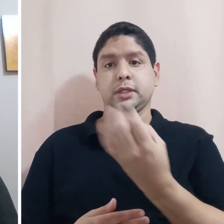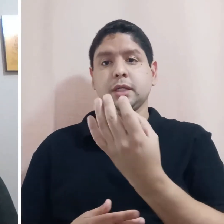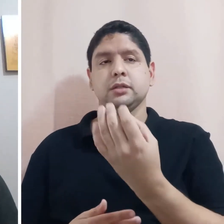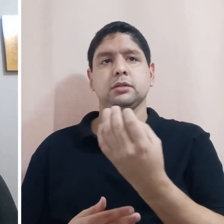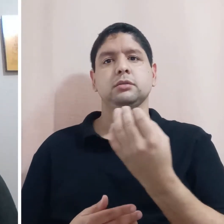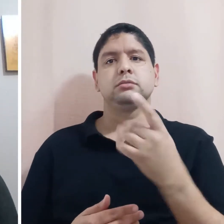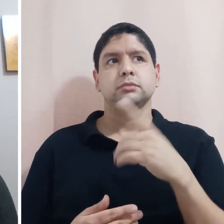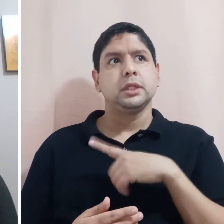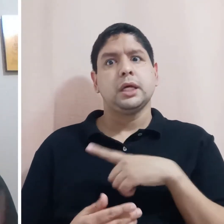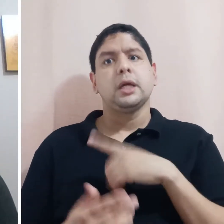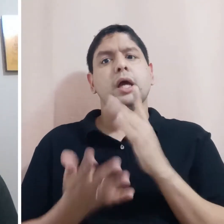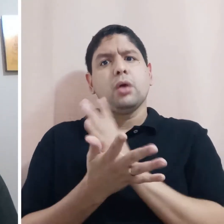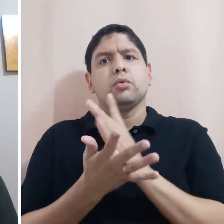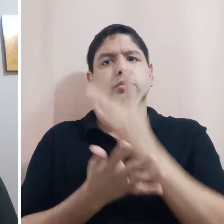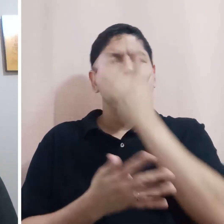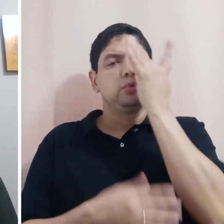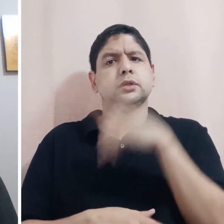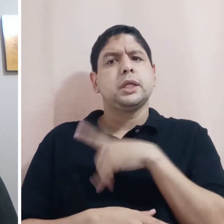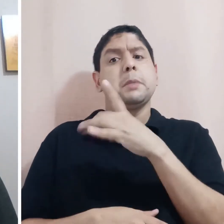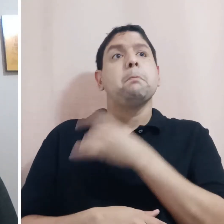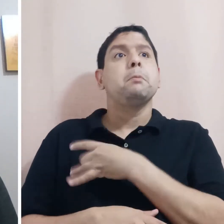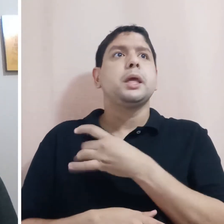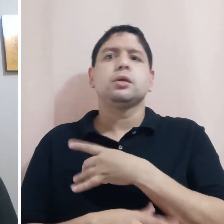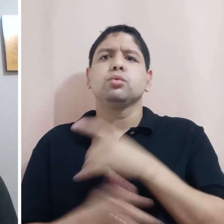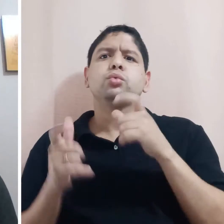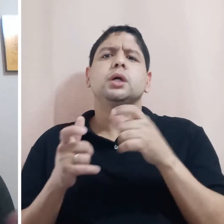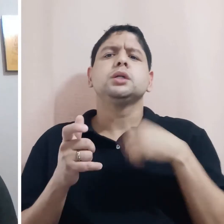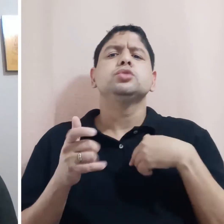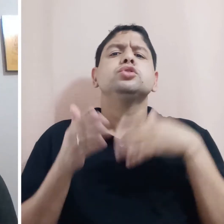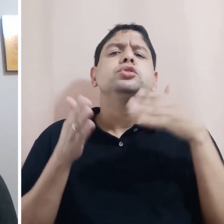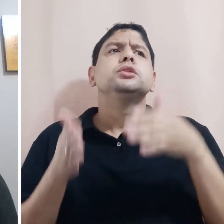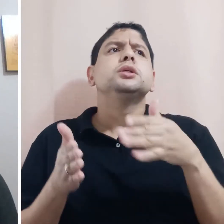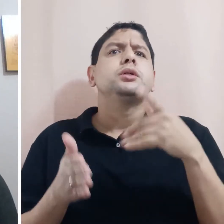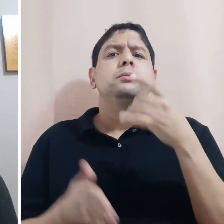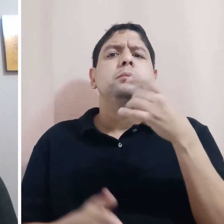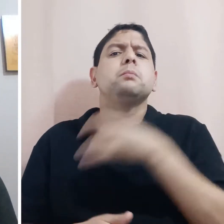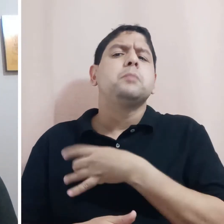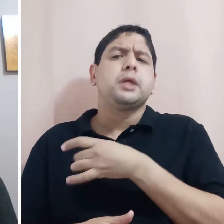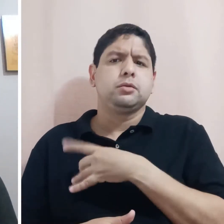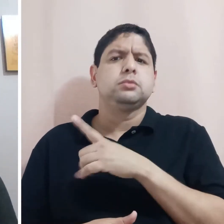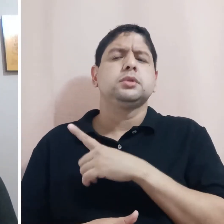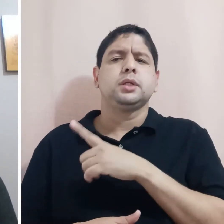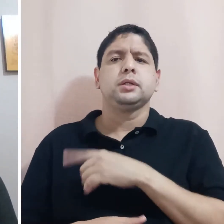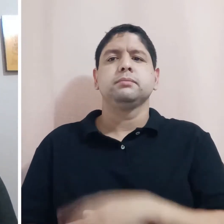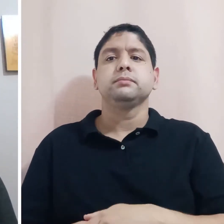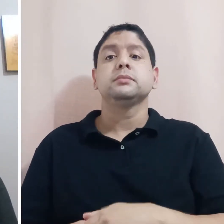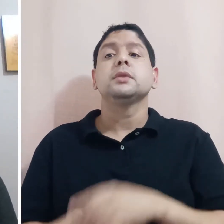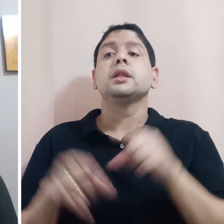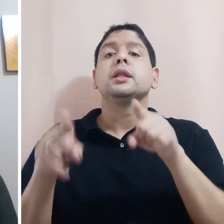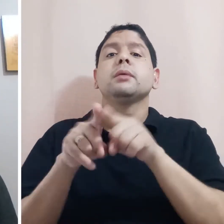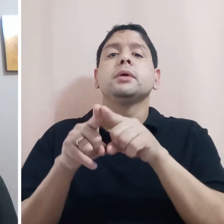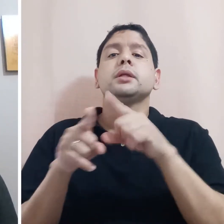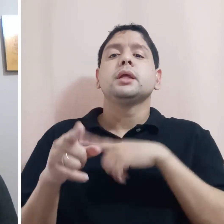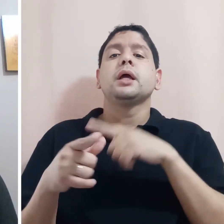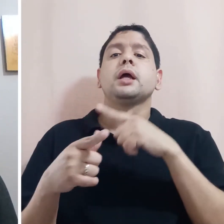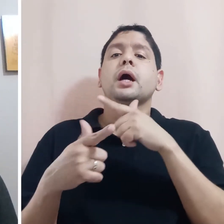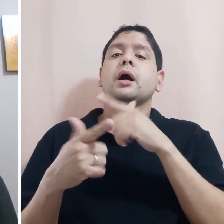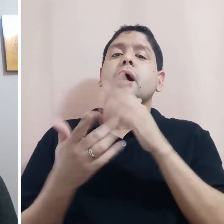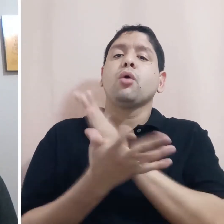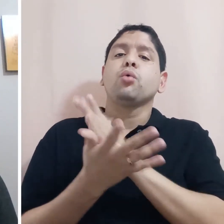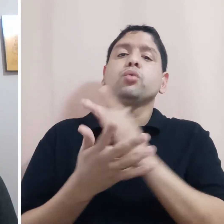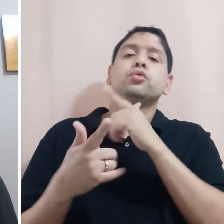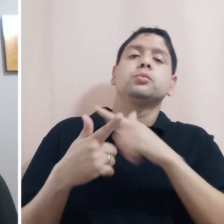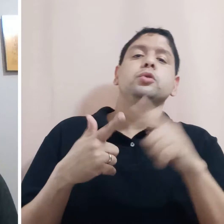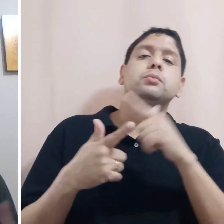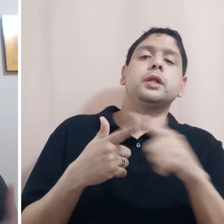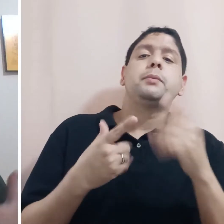Essas viagens, então, elas eram marcadas pelo medo, né? Havia o medo do desconhecido. Haviam